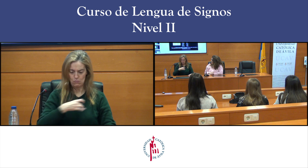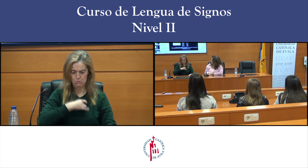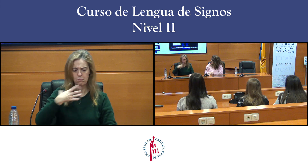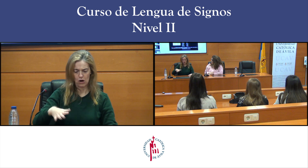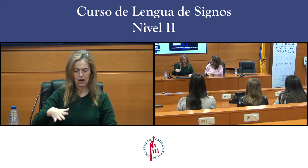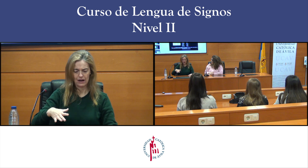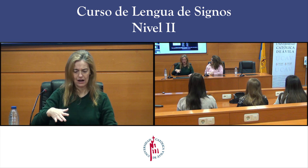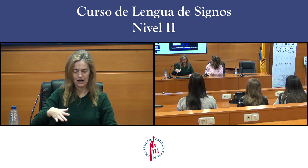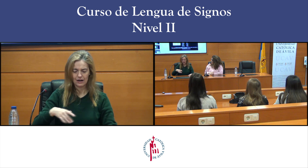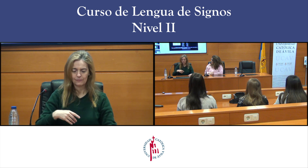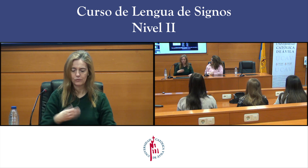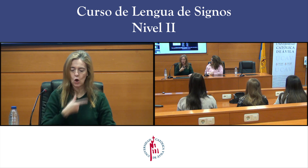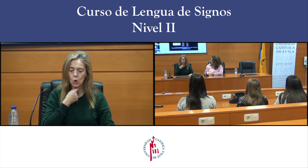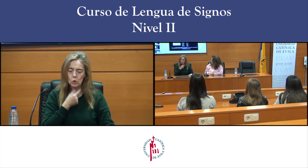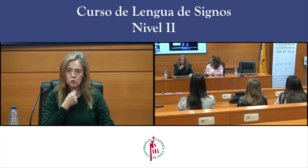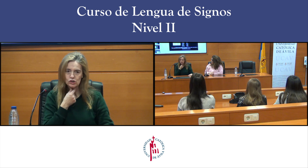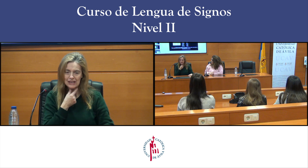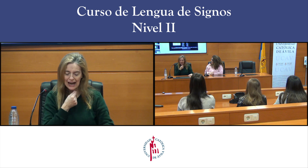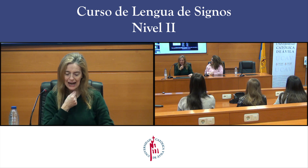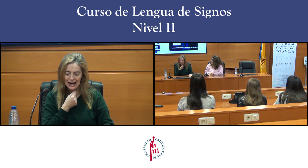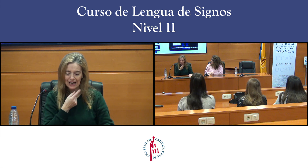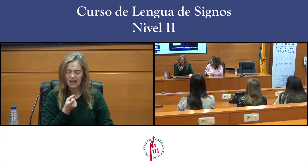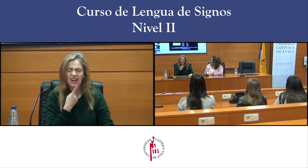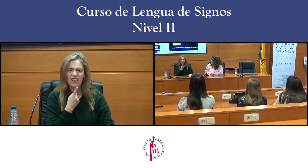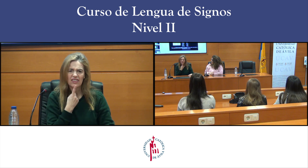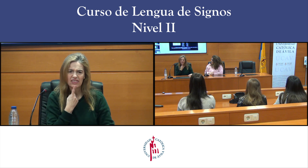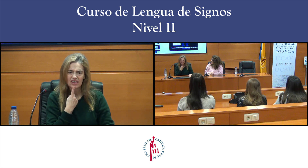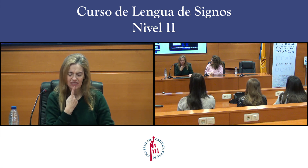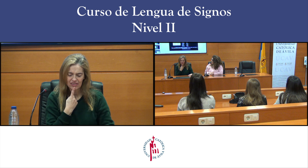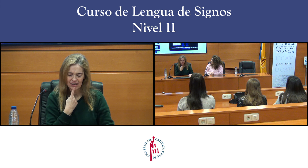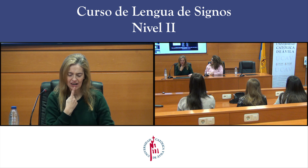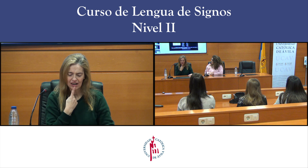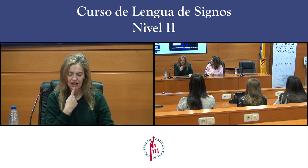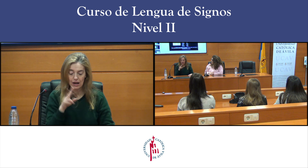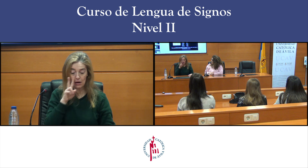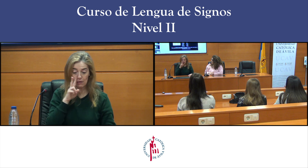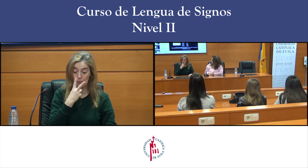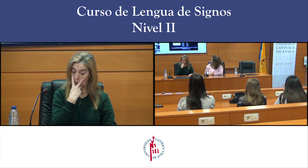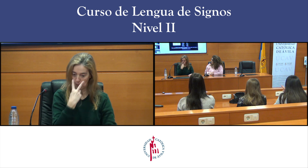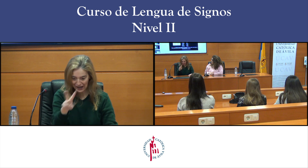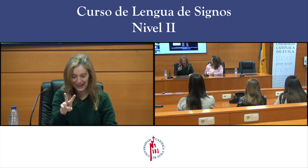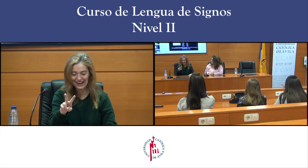poder gustar decir ver